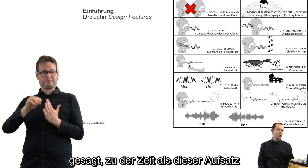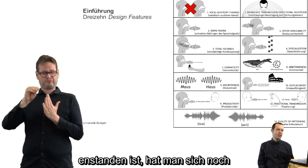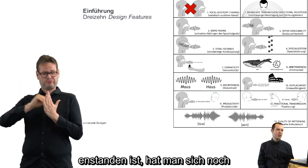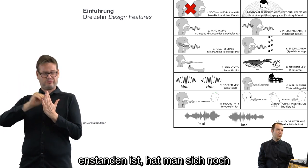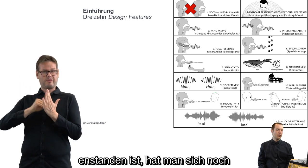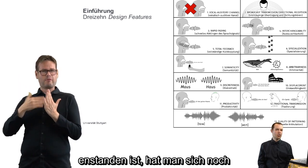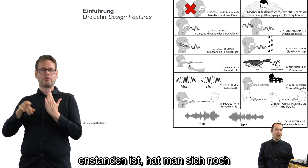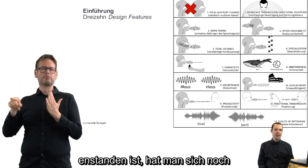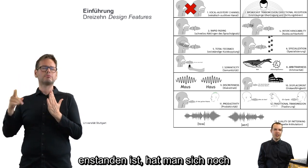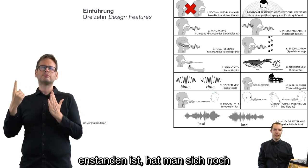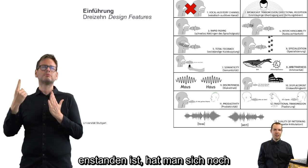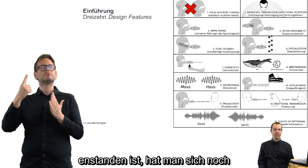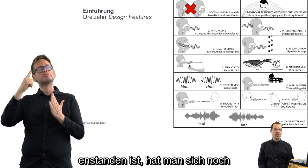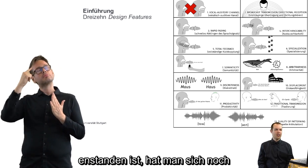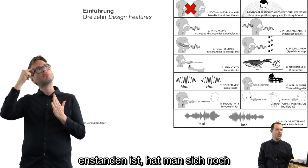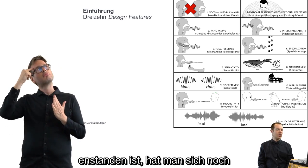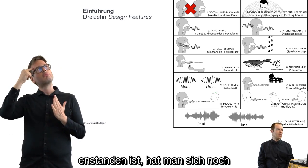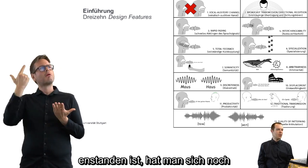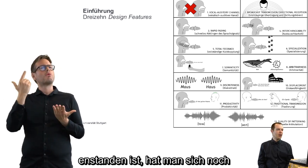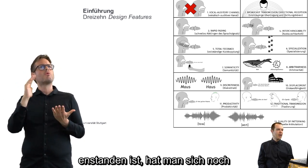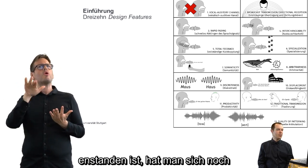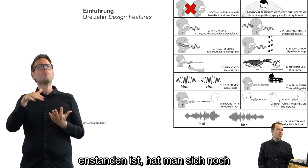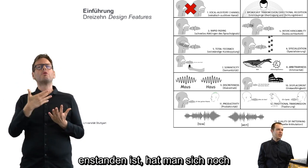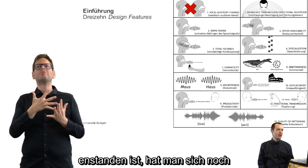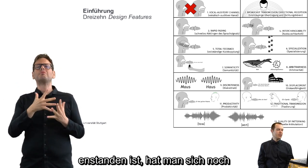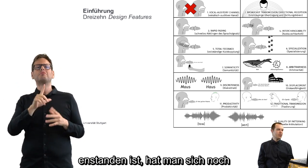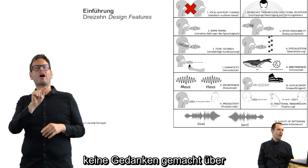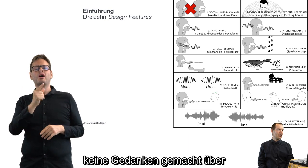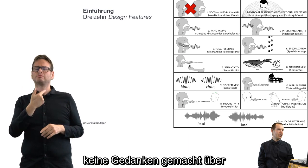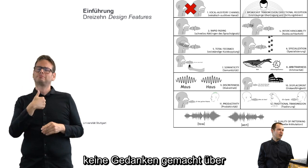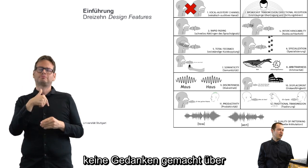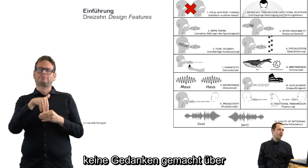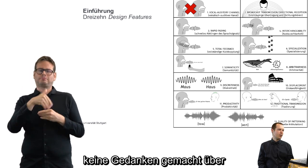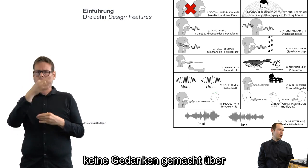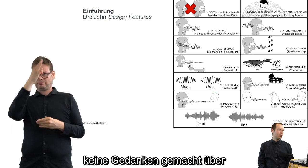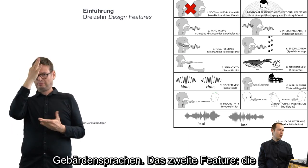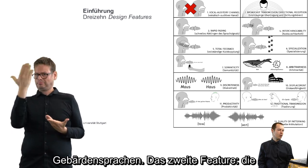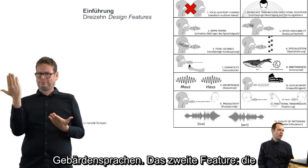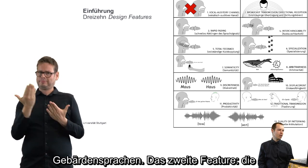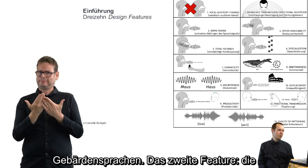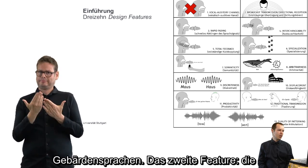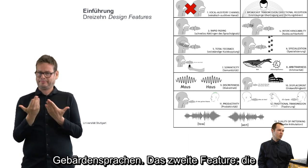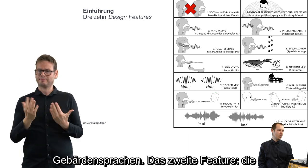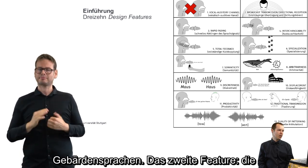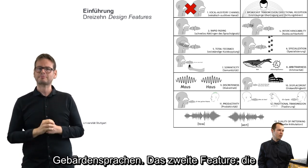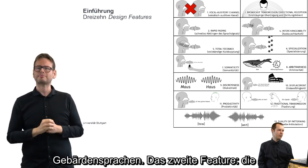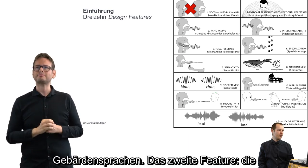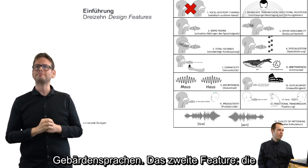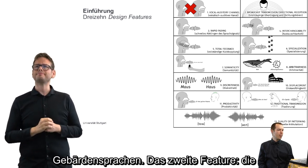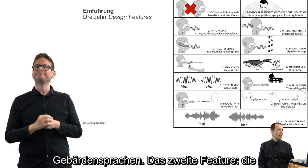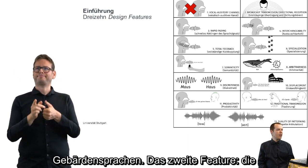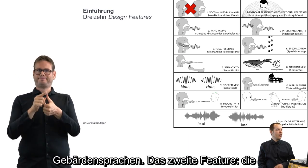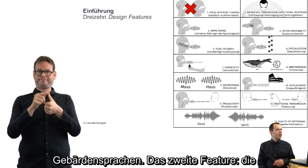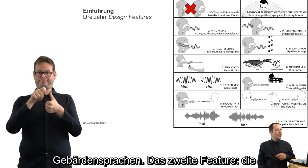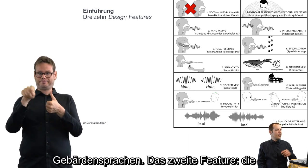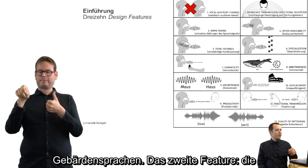dieser Aufsatz entstanden ist, hat man sich einfach noch keine Gedanken gemacht über Gebärdensprachen.